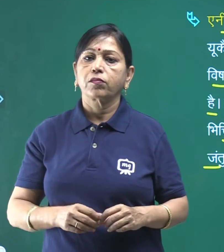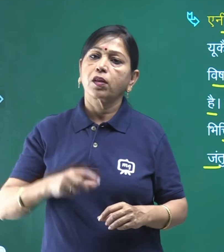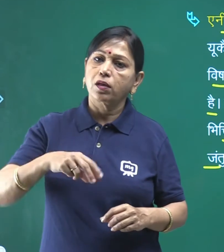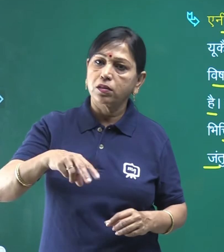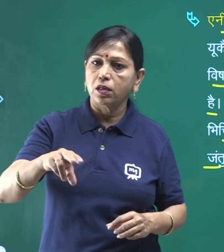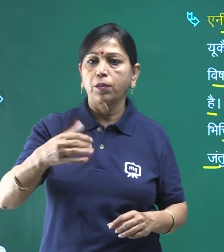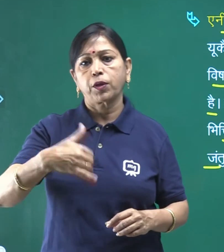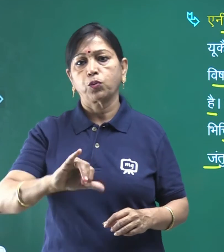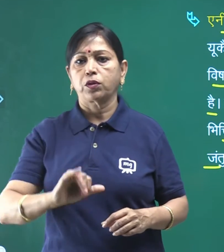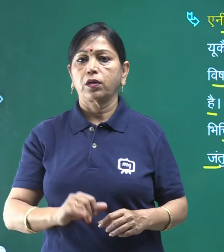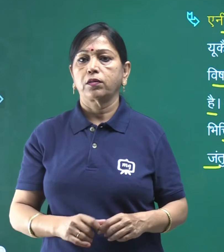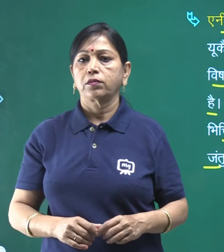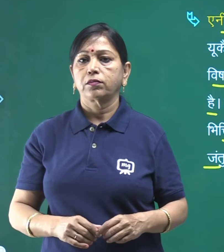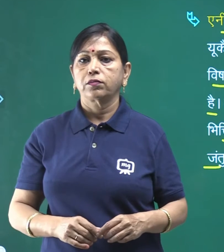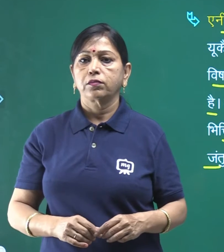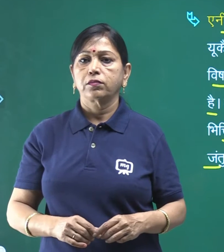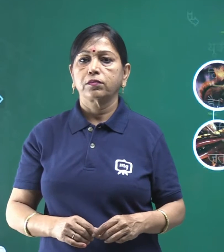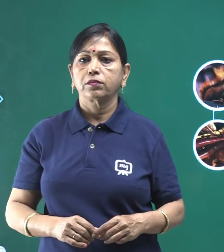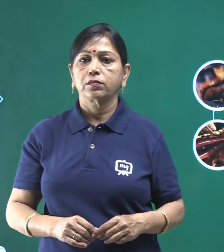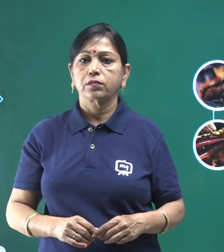चलायमान होते हैं।